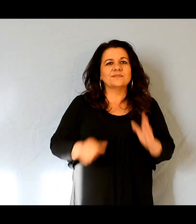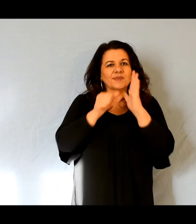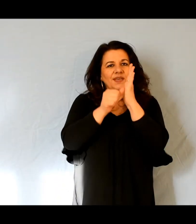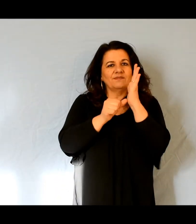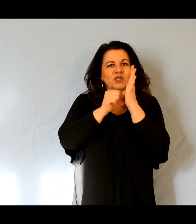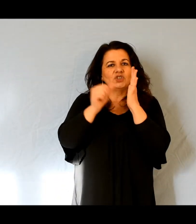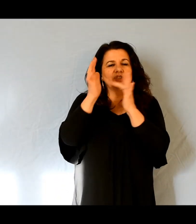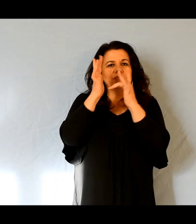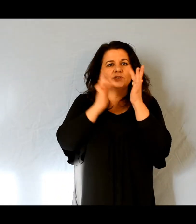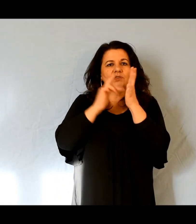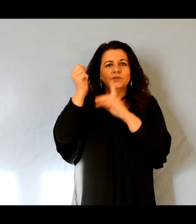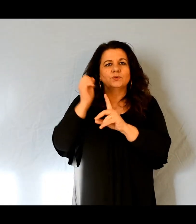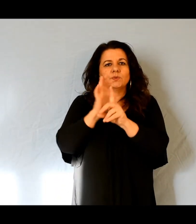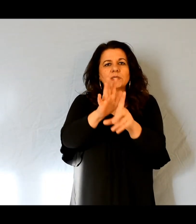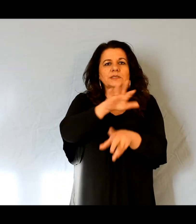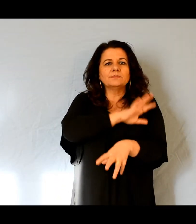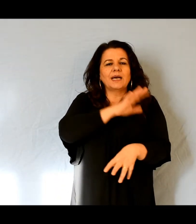Évangile de Jésus-Christ selon saint Marc.